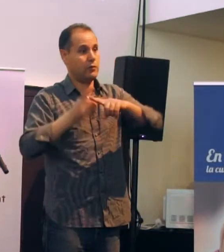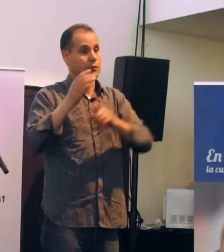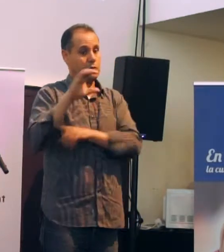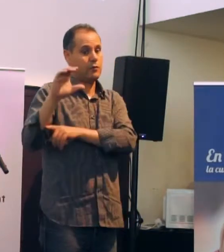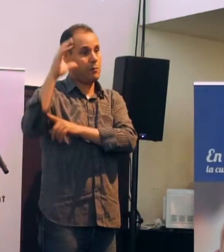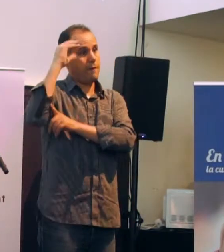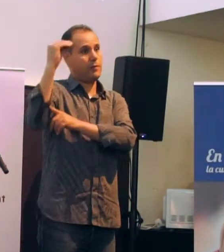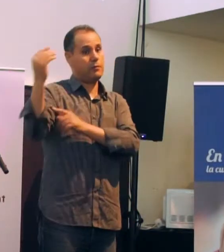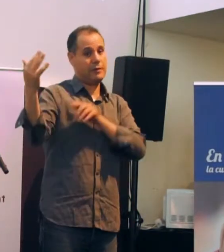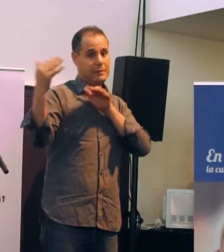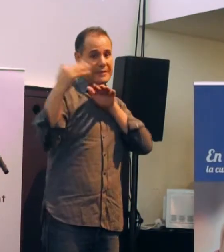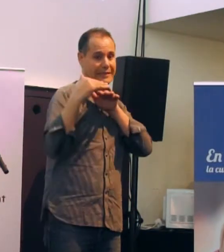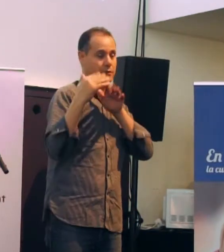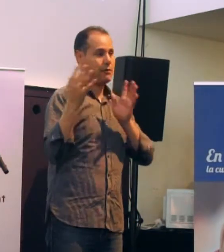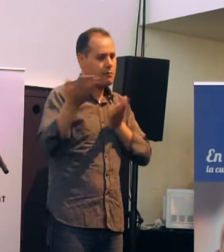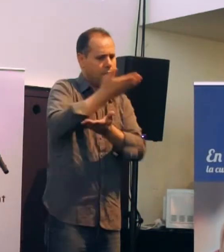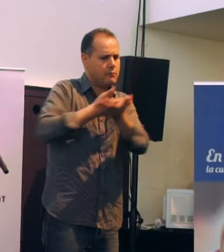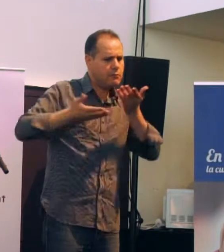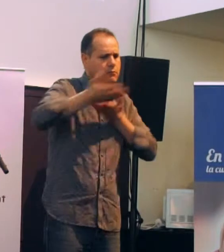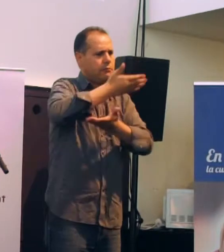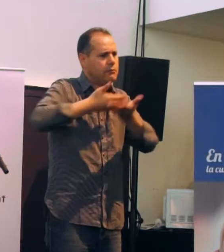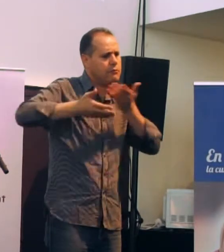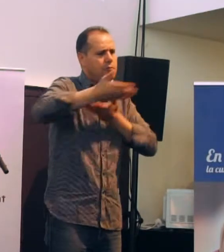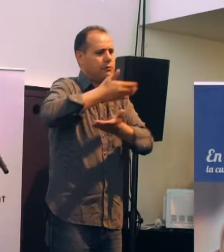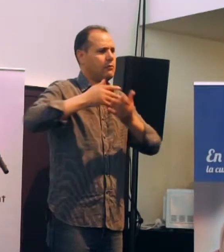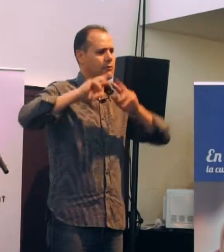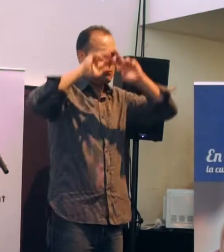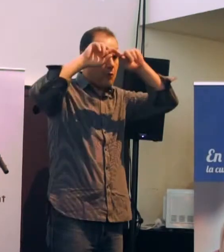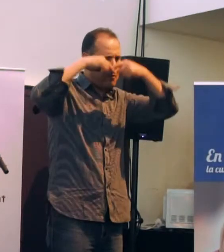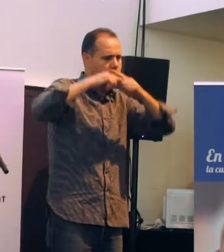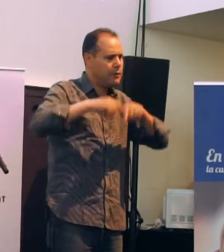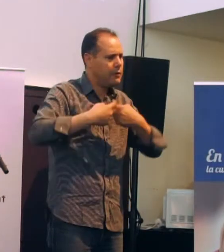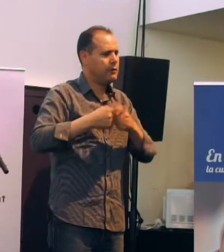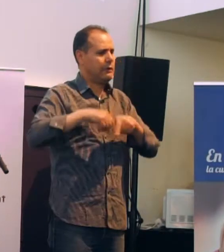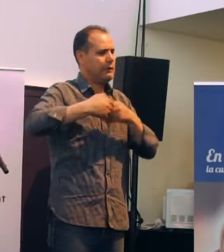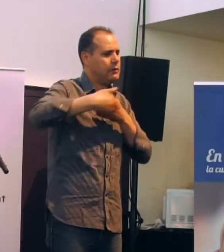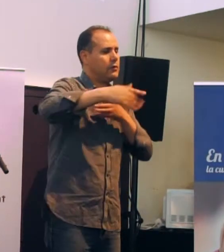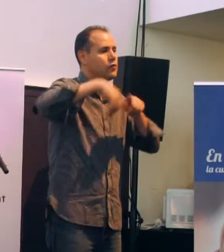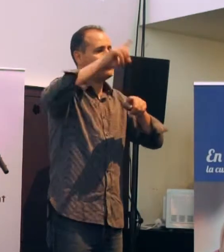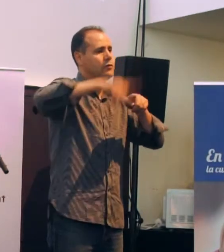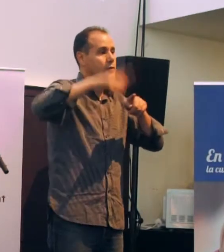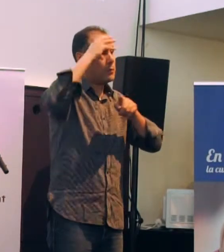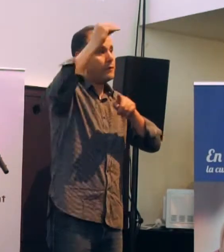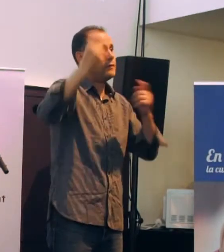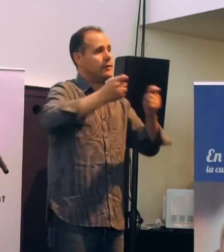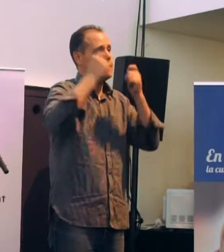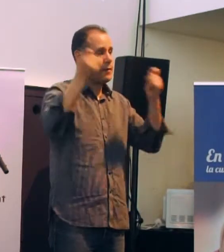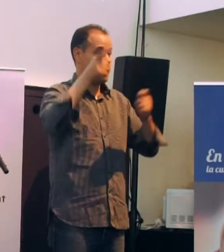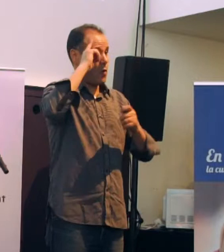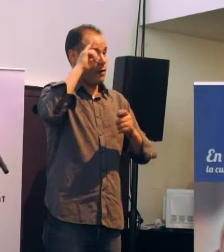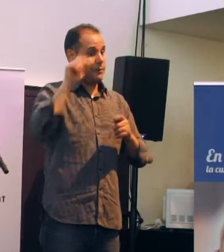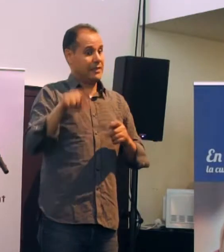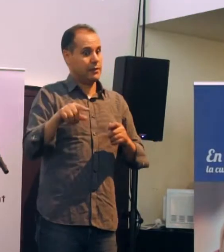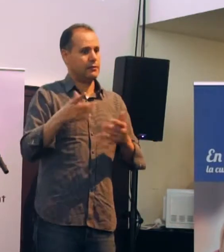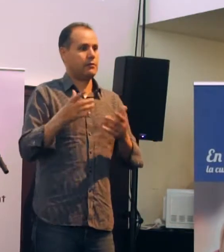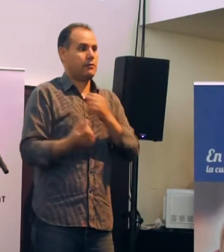professionnels accrédités venus se rencontrer et échanger sur les problématiques de la filière durant les journées professionnelles du festival. Car c'est là aussi